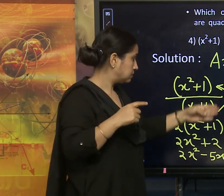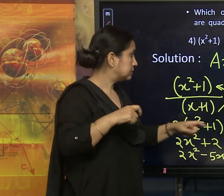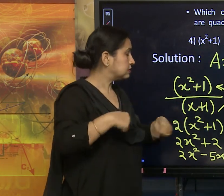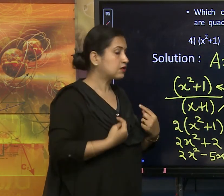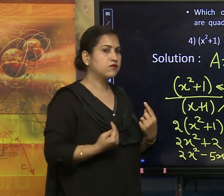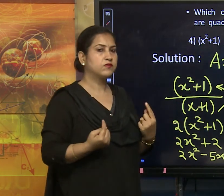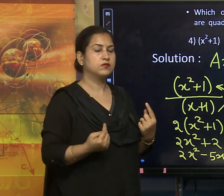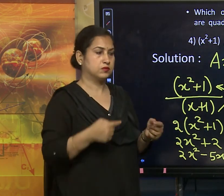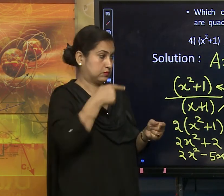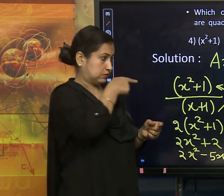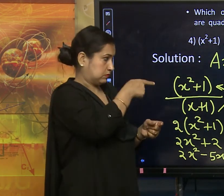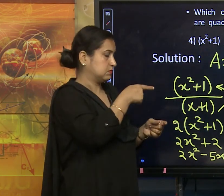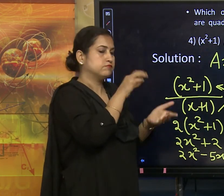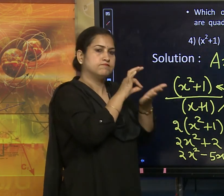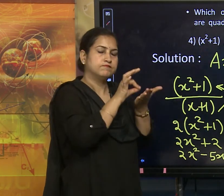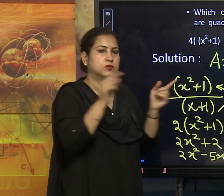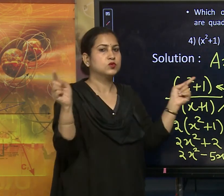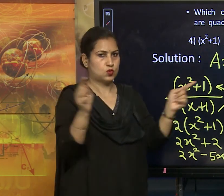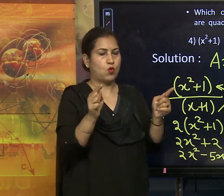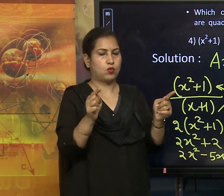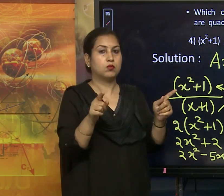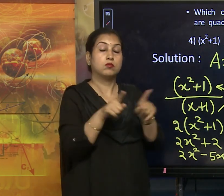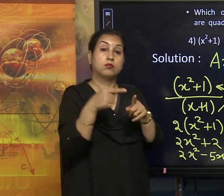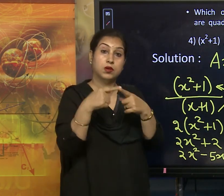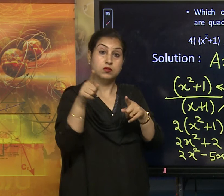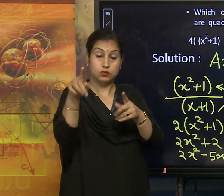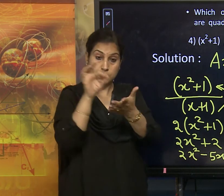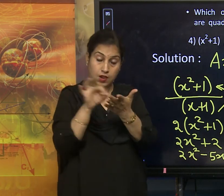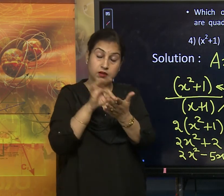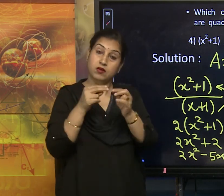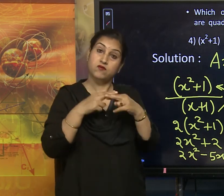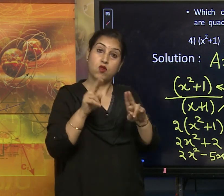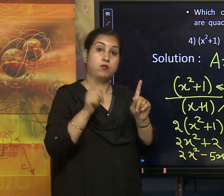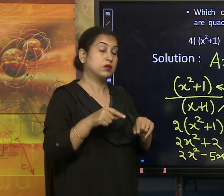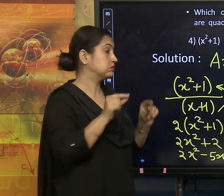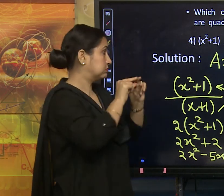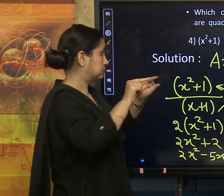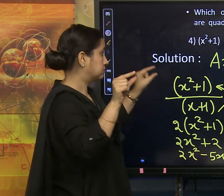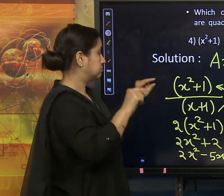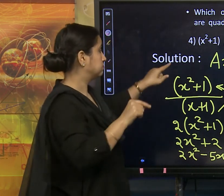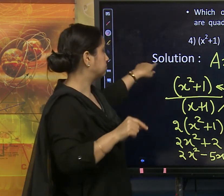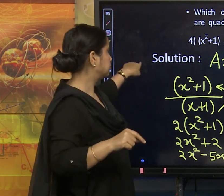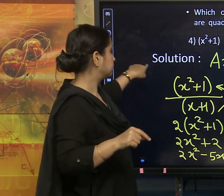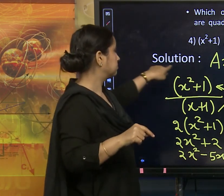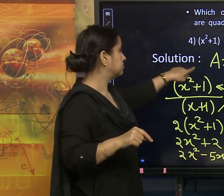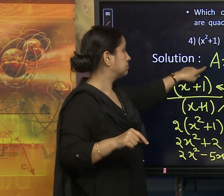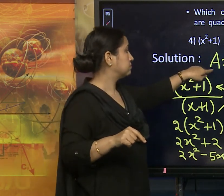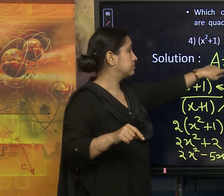तो इस प्रकार के सवालों को उम्मीद है आप लोग समझ गए होंगे कि आपको स्वयं उसको सिंप्लीफाई